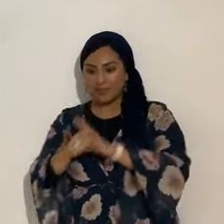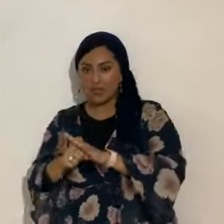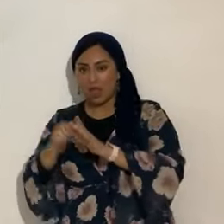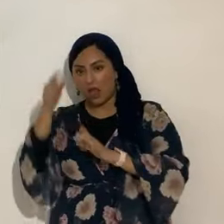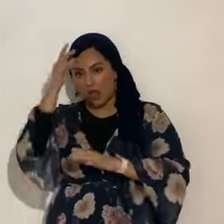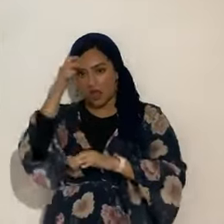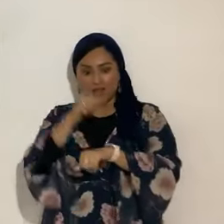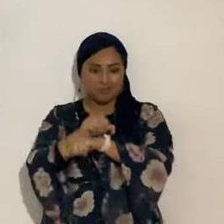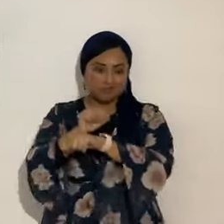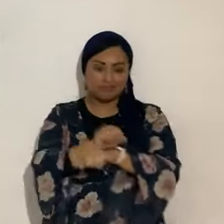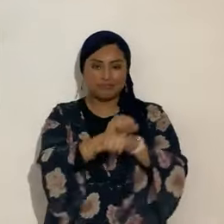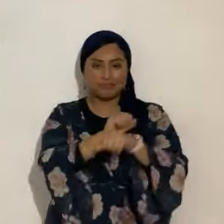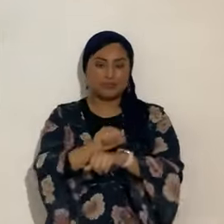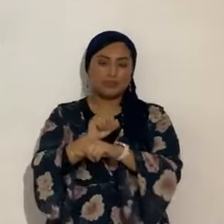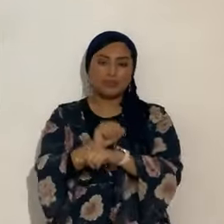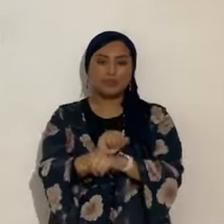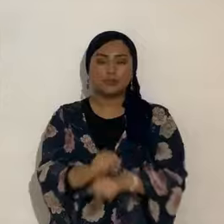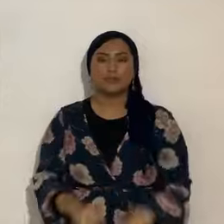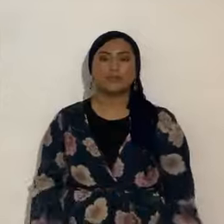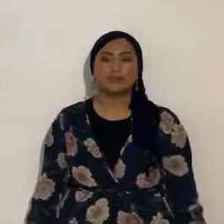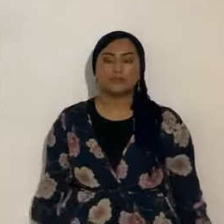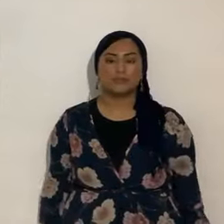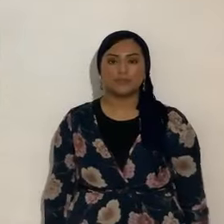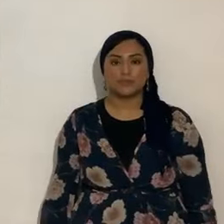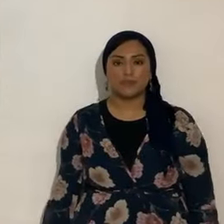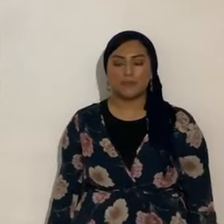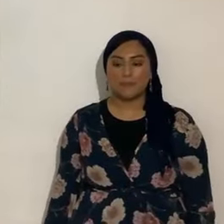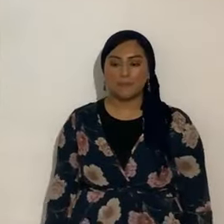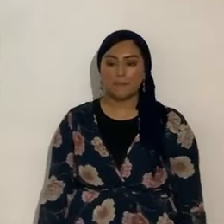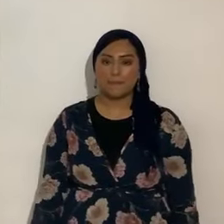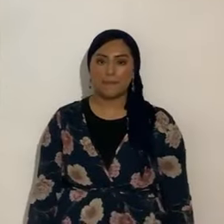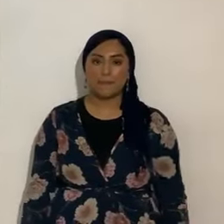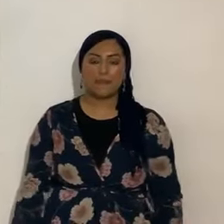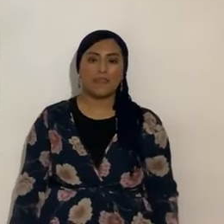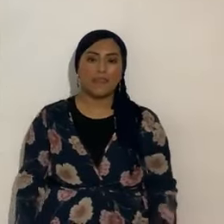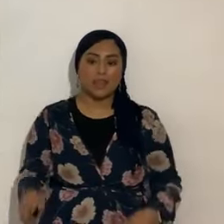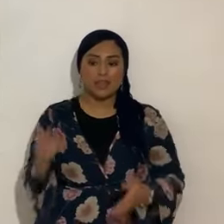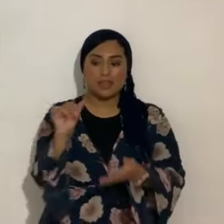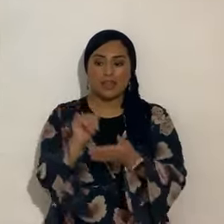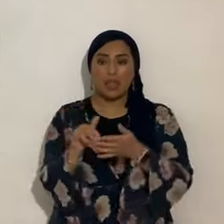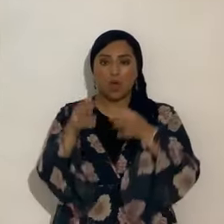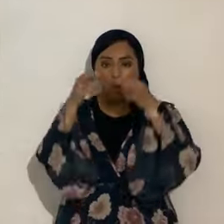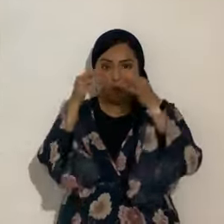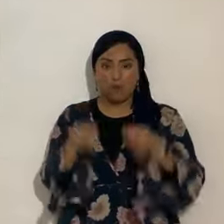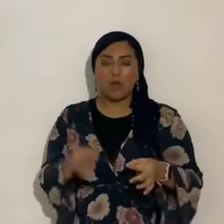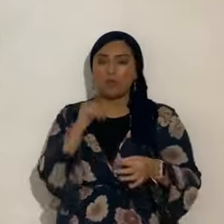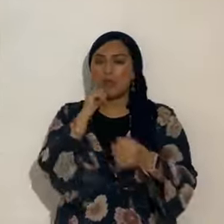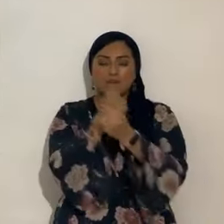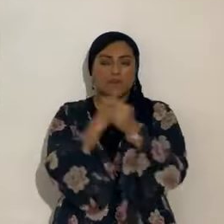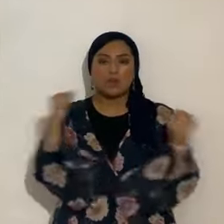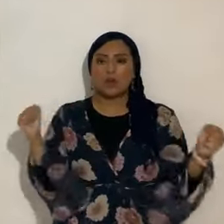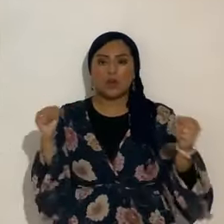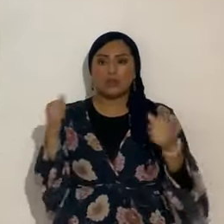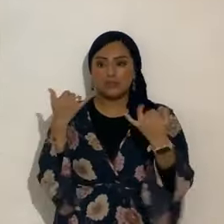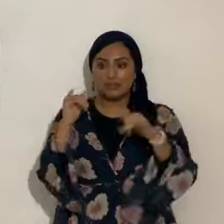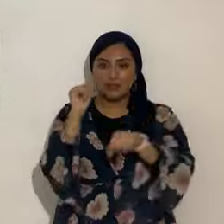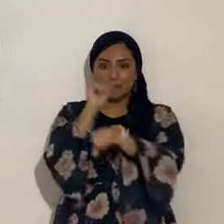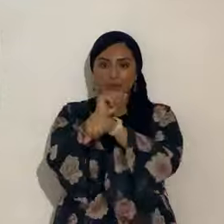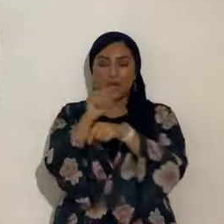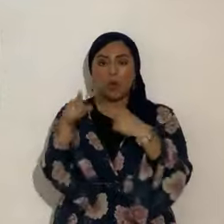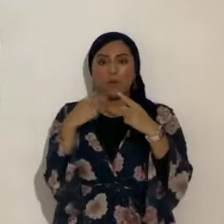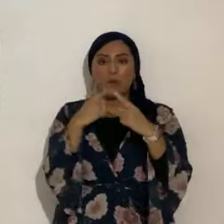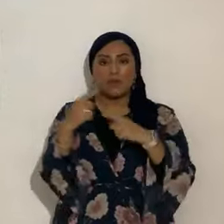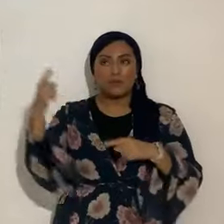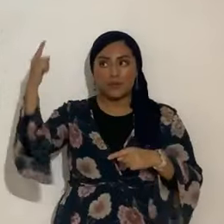cautivos, ¿sí?, dicen las versiones, algunas versiones. Entonces esa voluntad no está libre, está cautiva mientras la